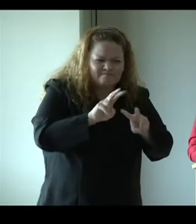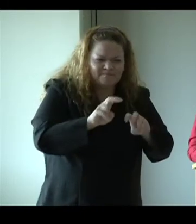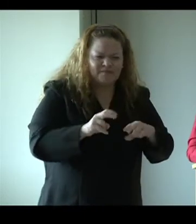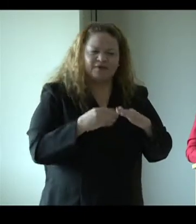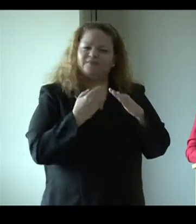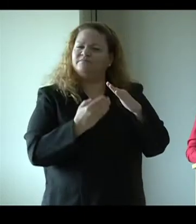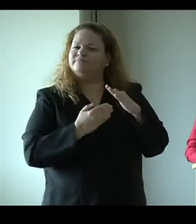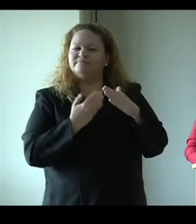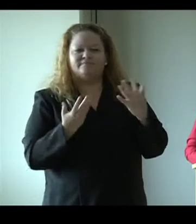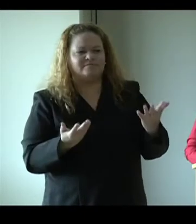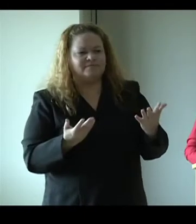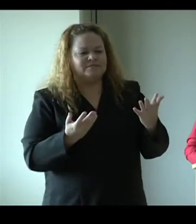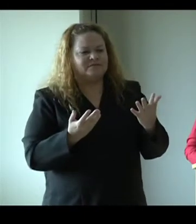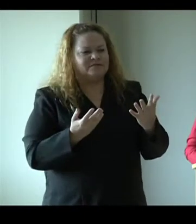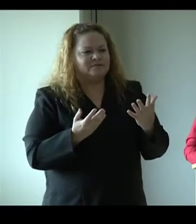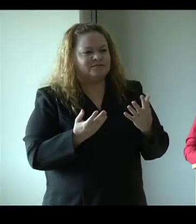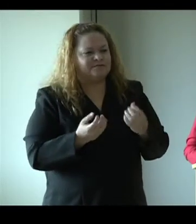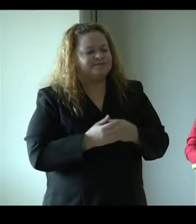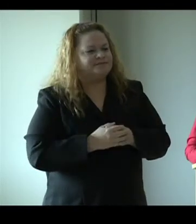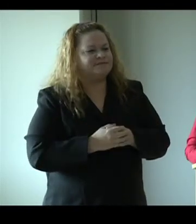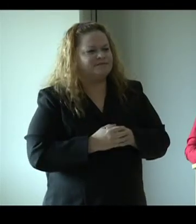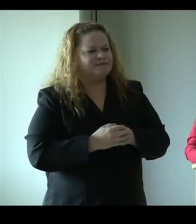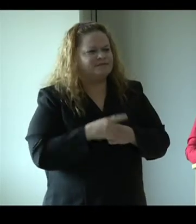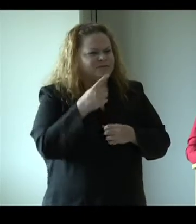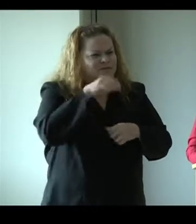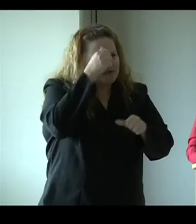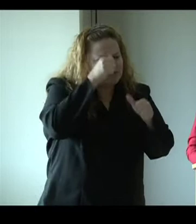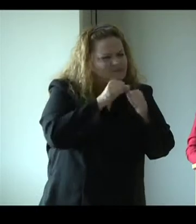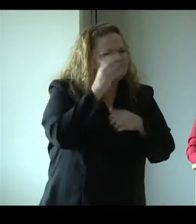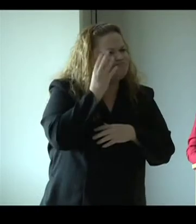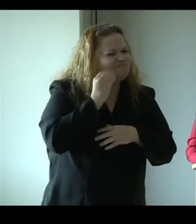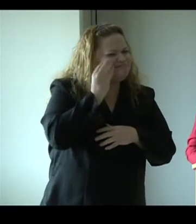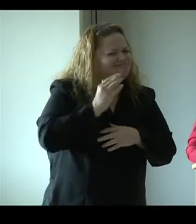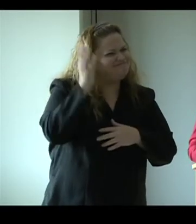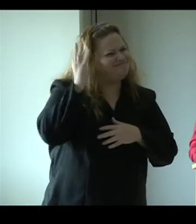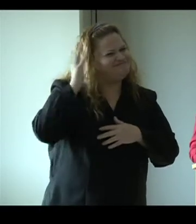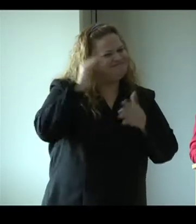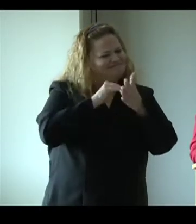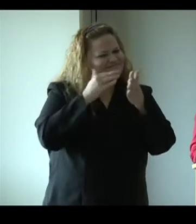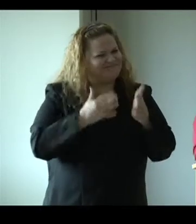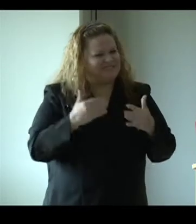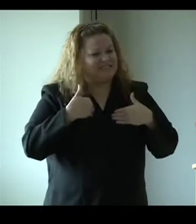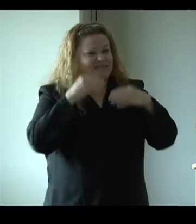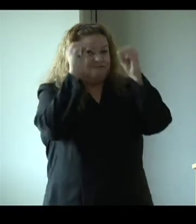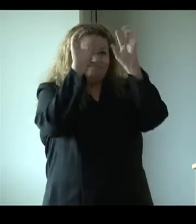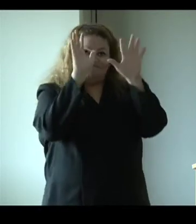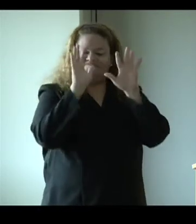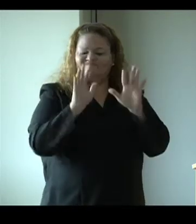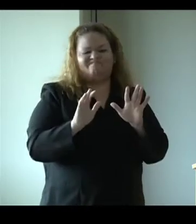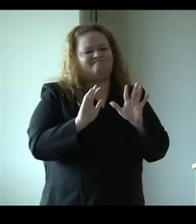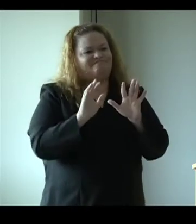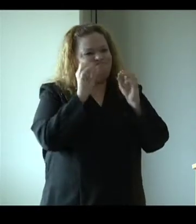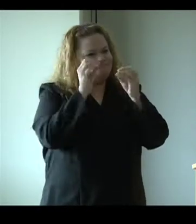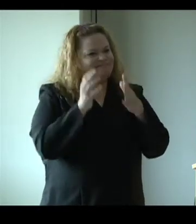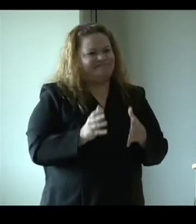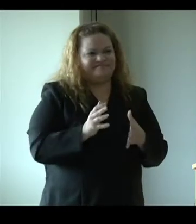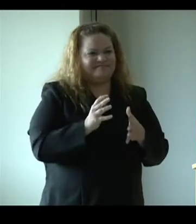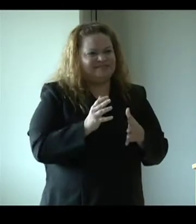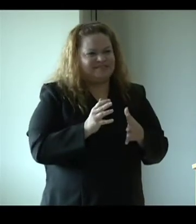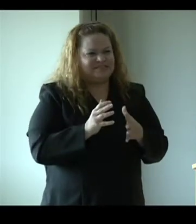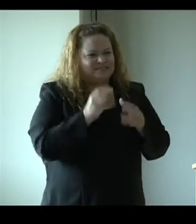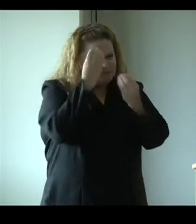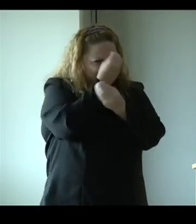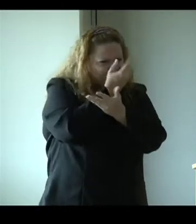Yo supongo que ustedes recordarán experiencias como estudiantes que tienen un excelente profesor o excelente profesora que